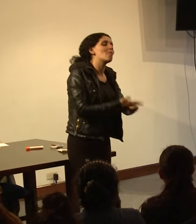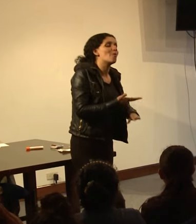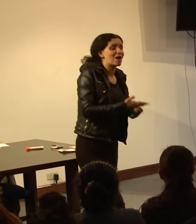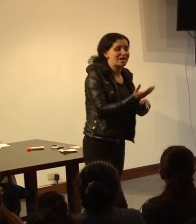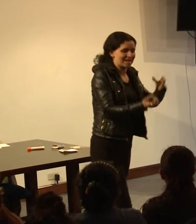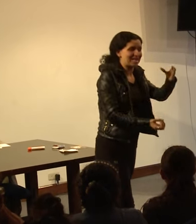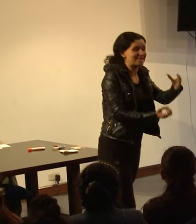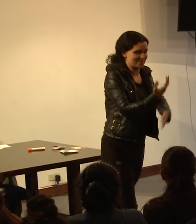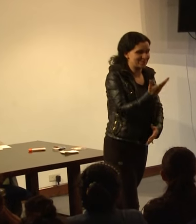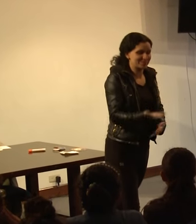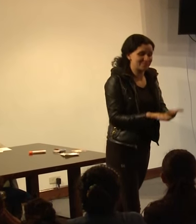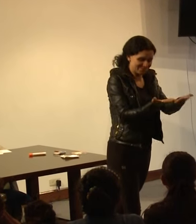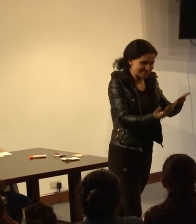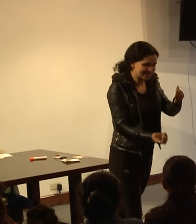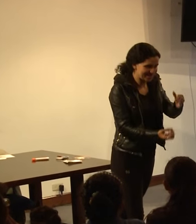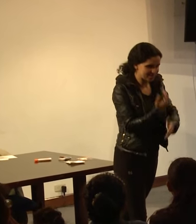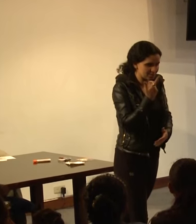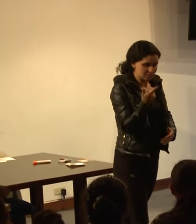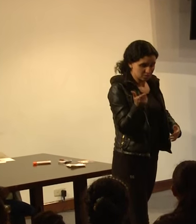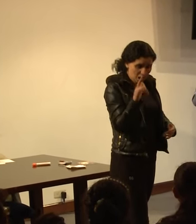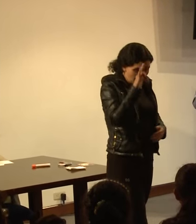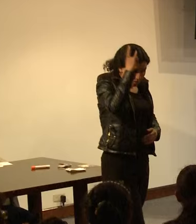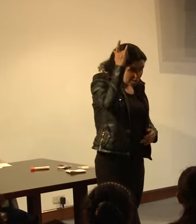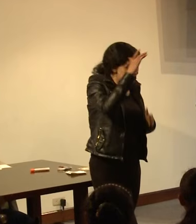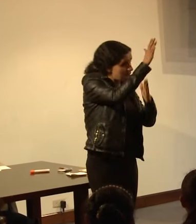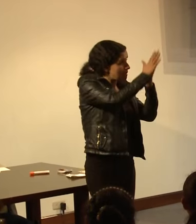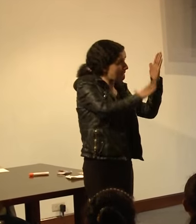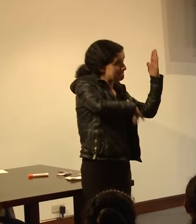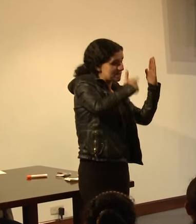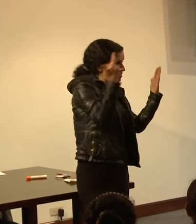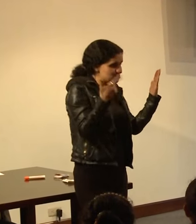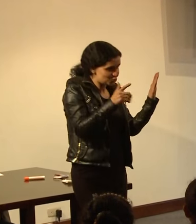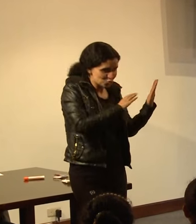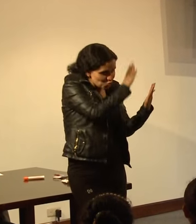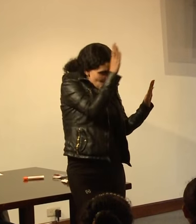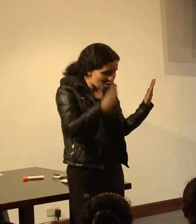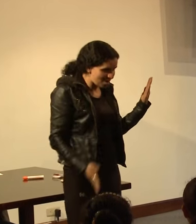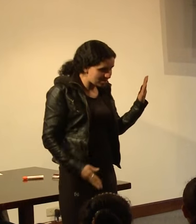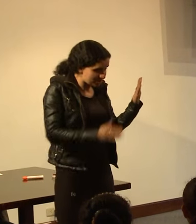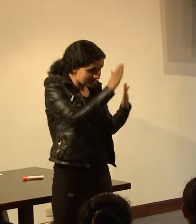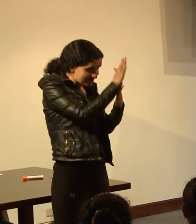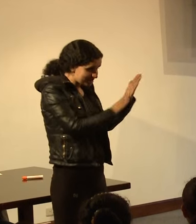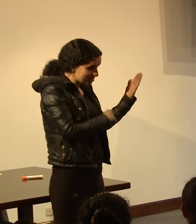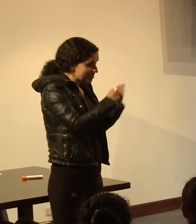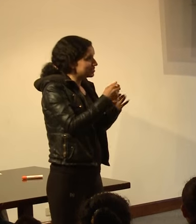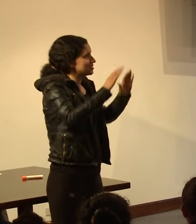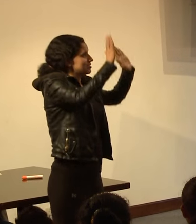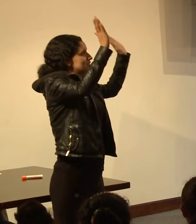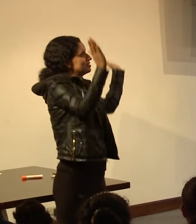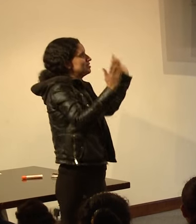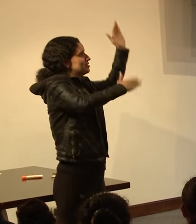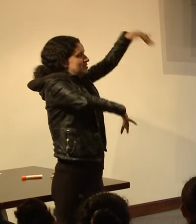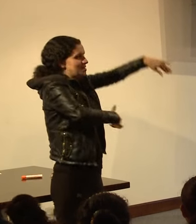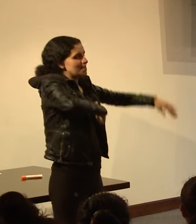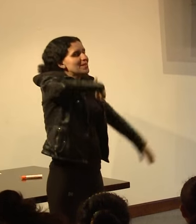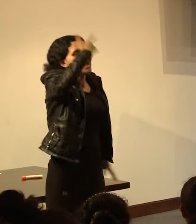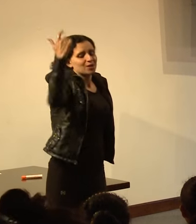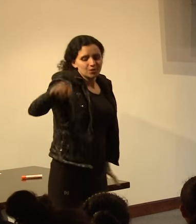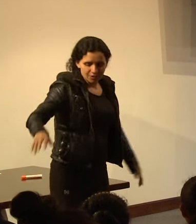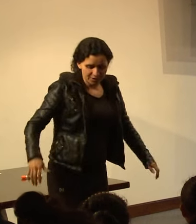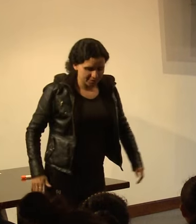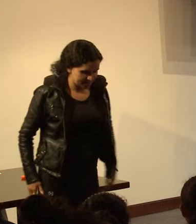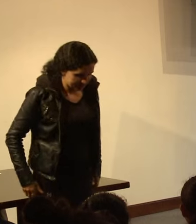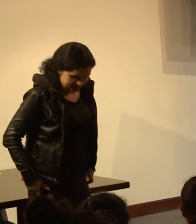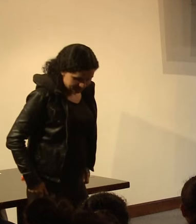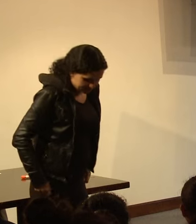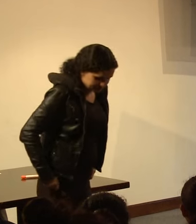miedo al lienzo en blanco. Cuando uno comienza a decir, ¿ustedes han pintado un cuadro? ¿Han estado pintando un cuadro en serio? Cuando uno coge el lienzo y dice, pues ya, la va a hacer. Y es la